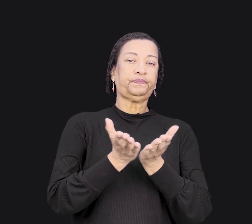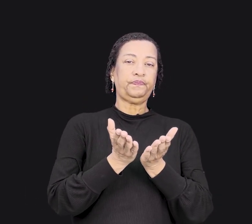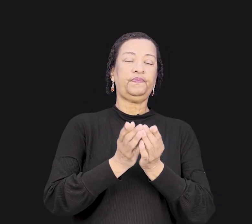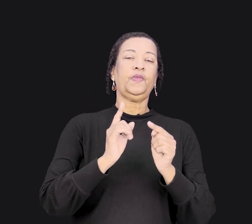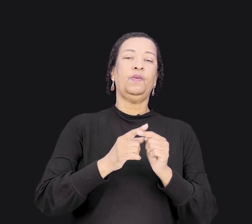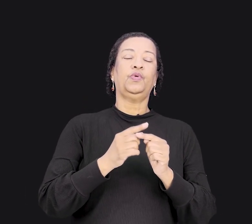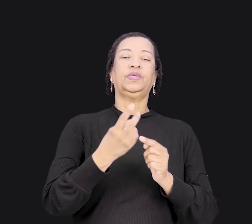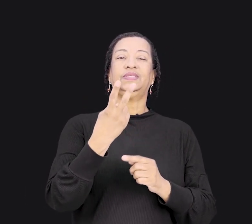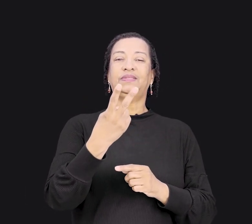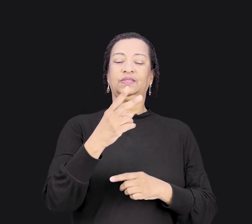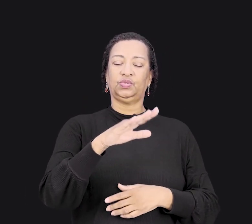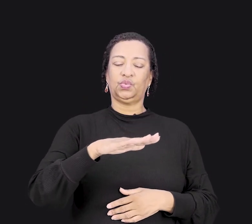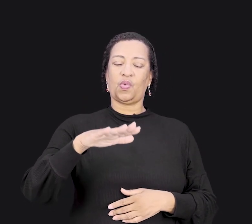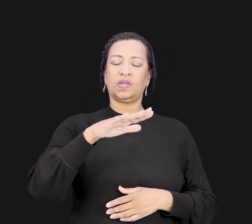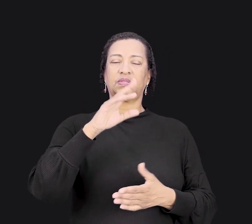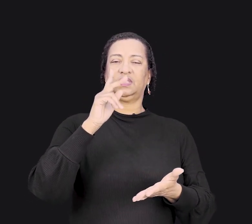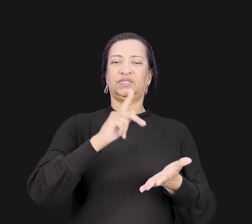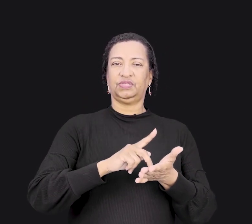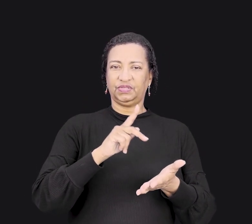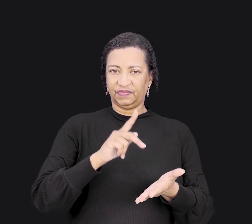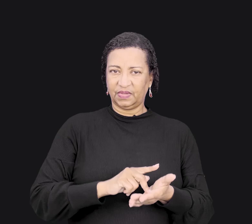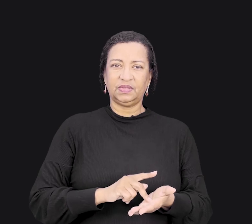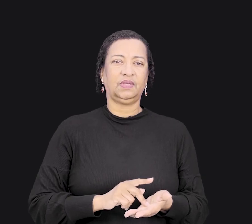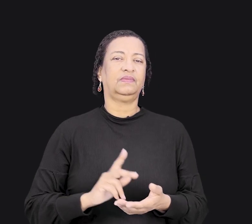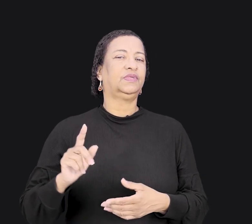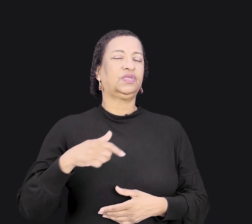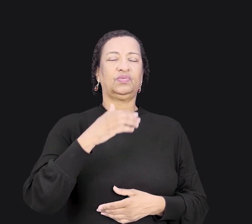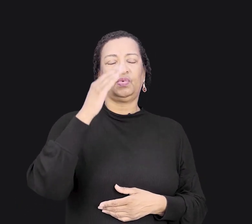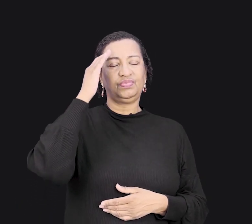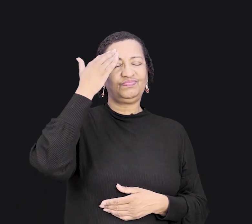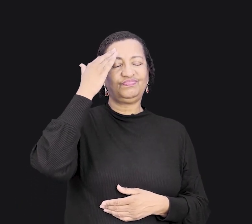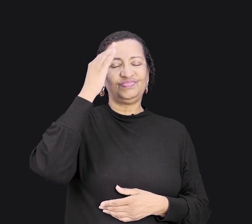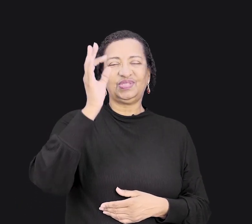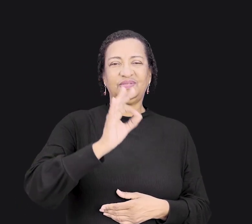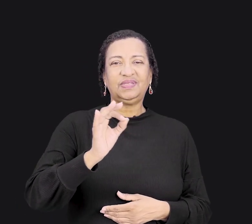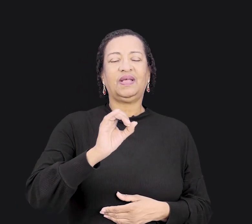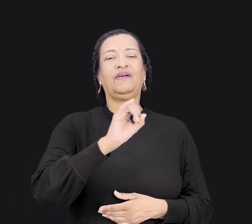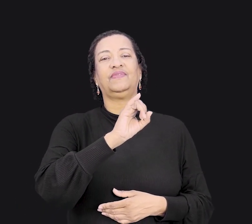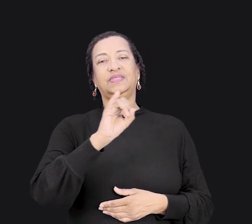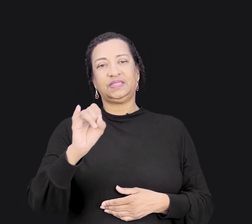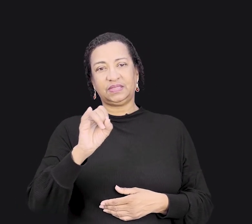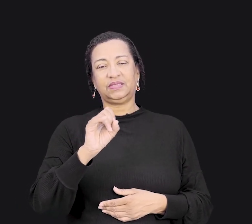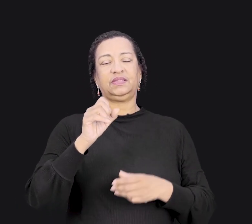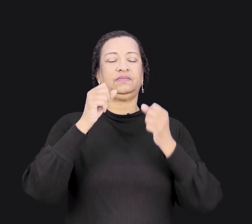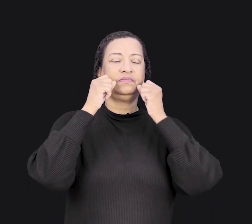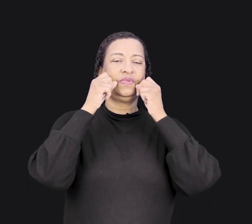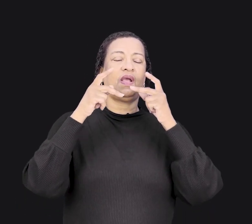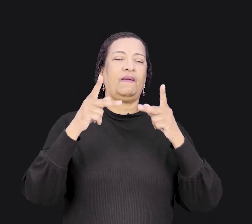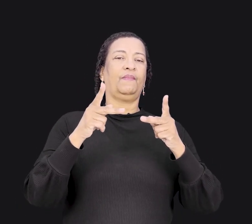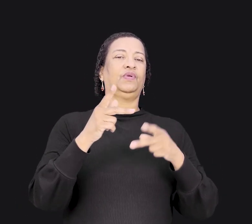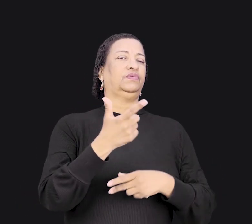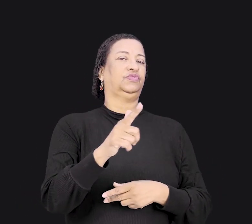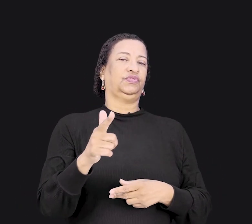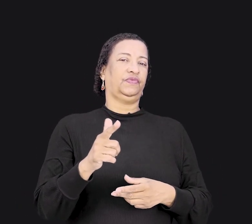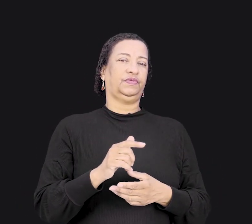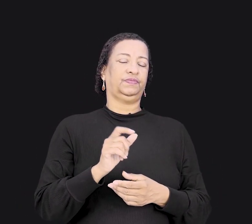duas áreas de verdade sobre a qual não entenderíamos nada se não fosse o livro do Apocalipse. A palavra